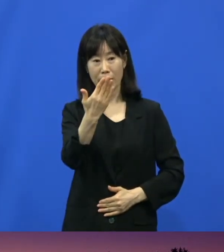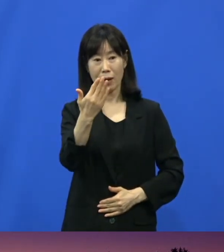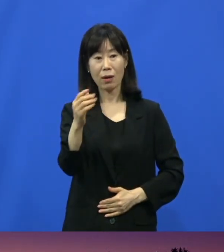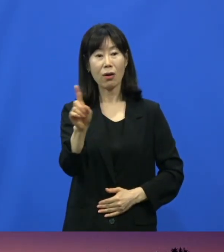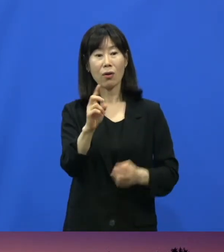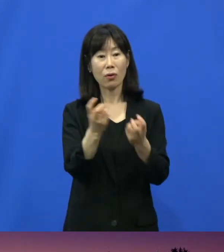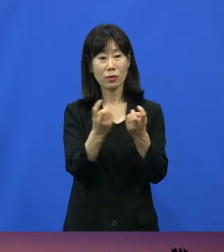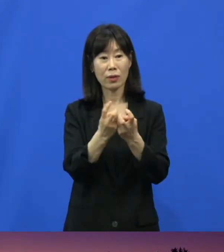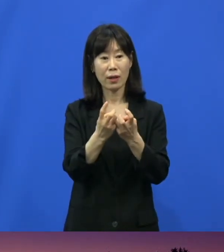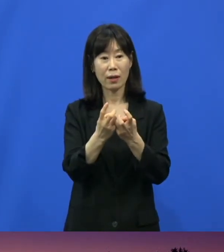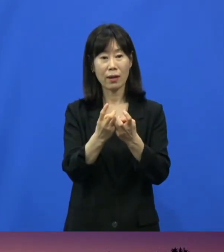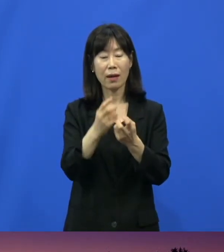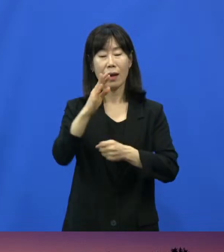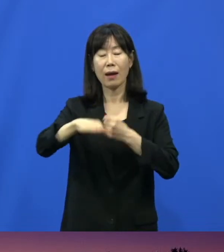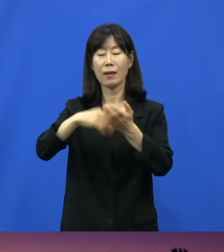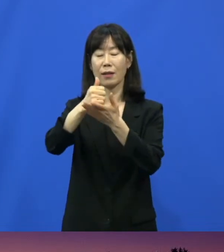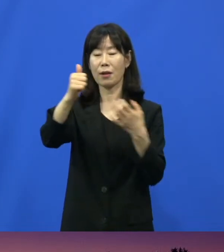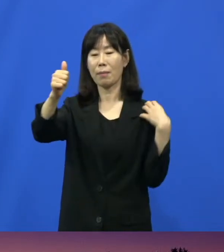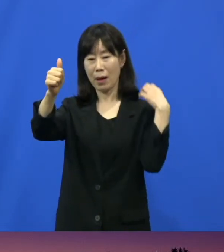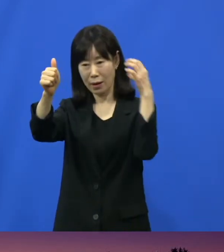꽉 채워진 상태.